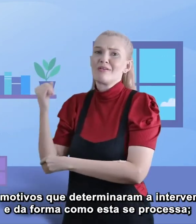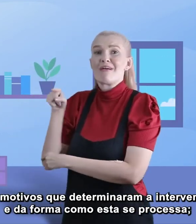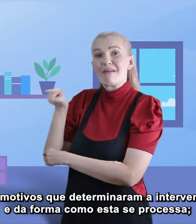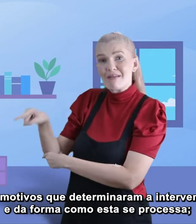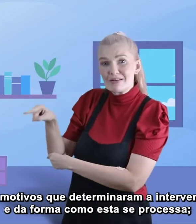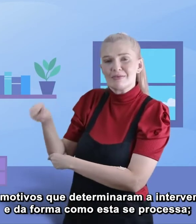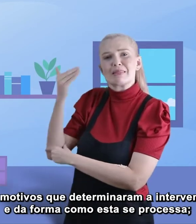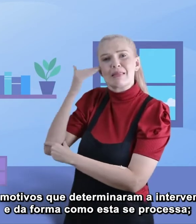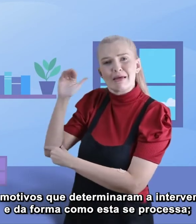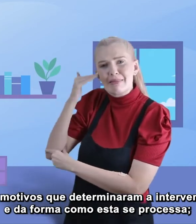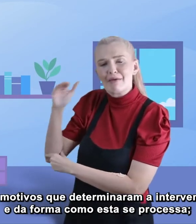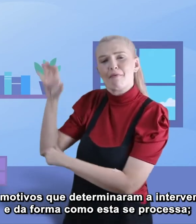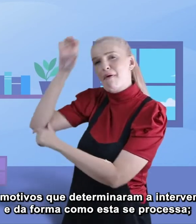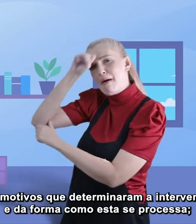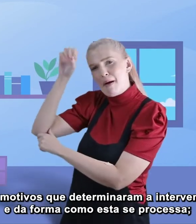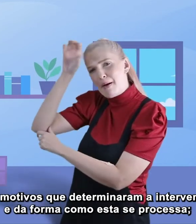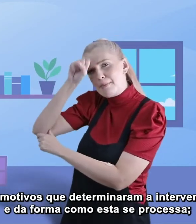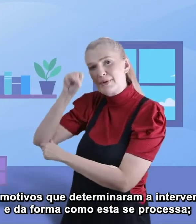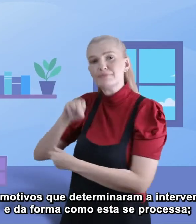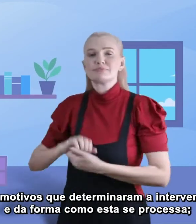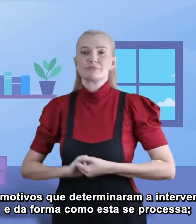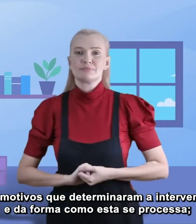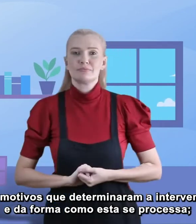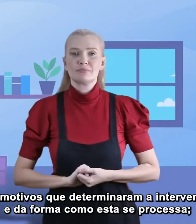forma como esta se processa.